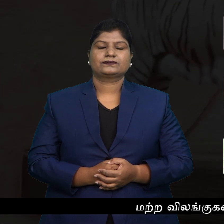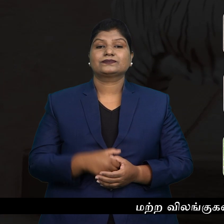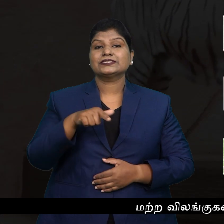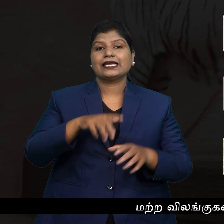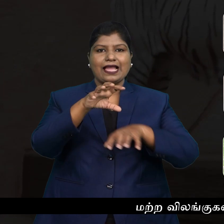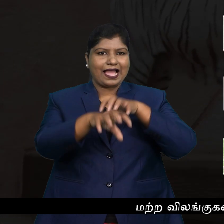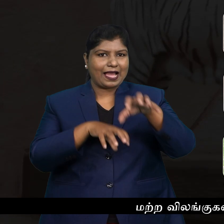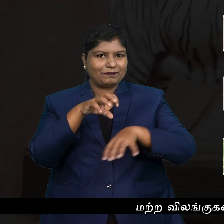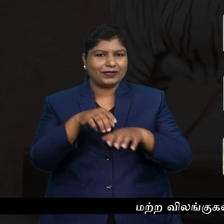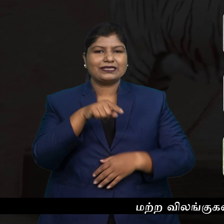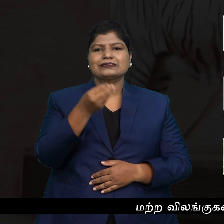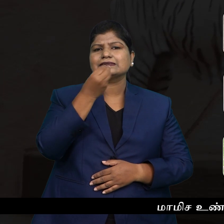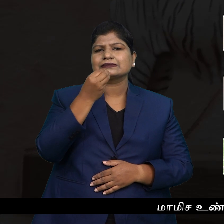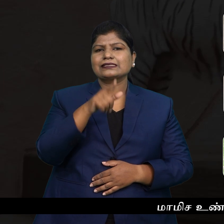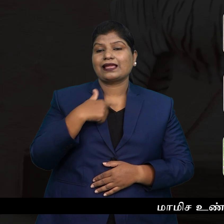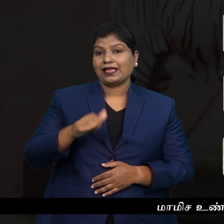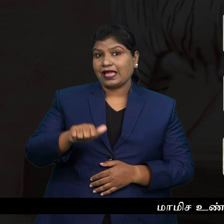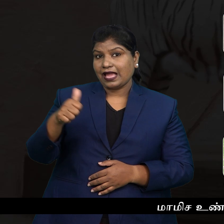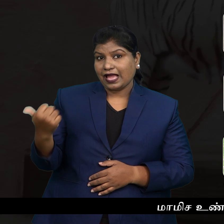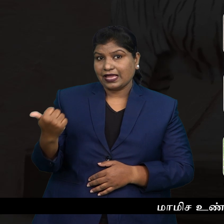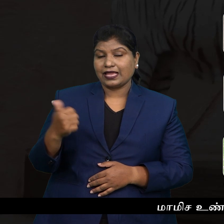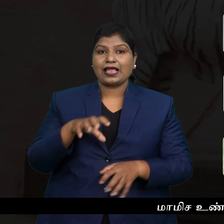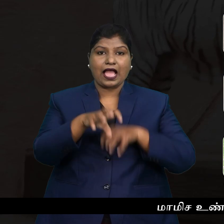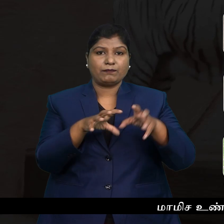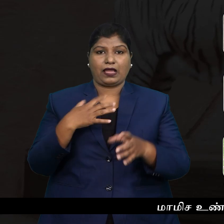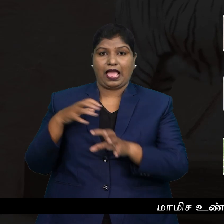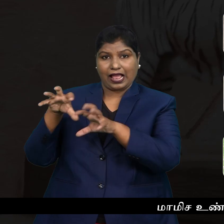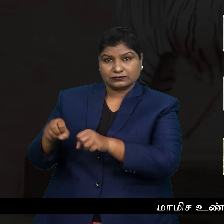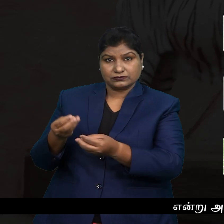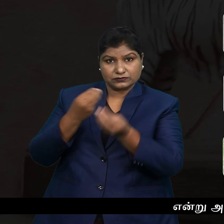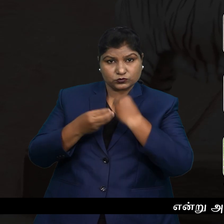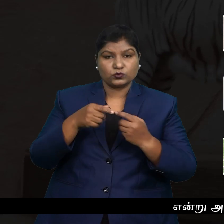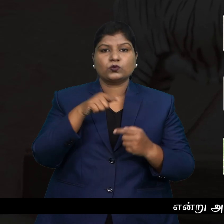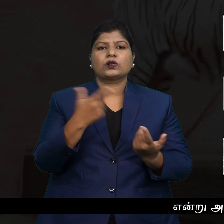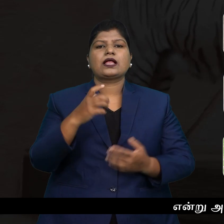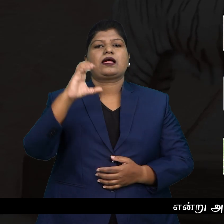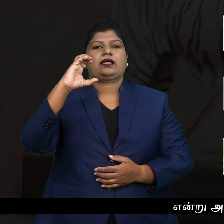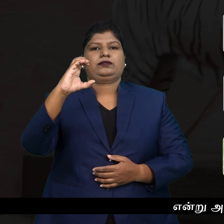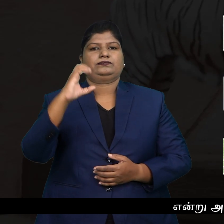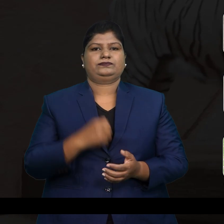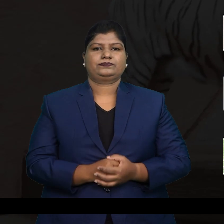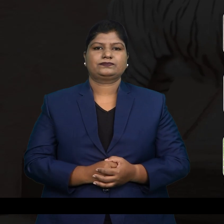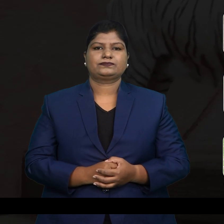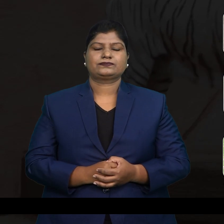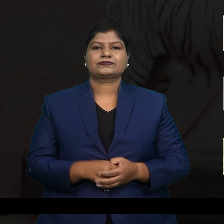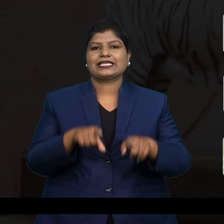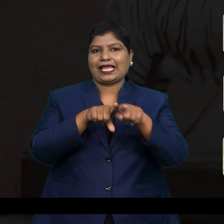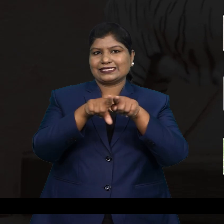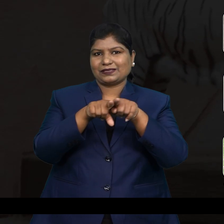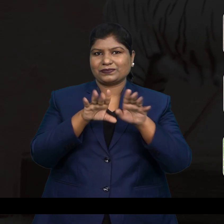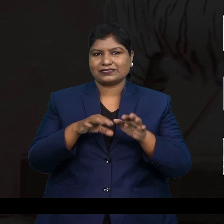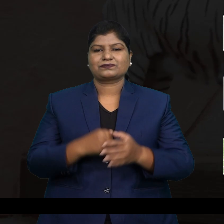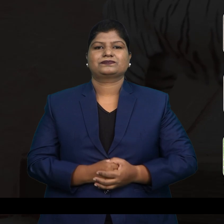மற்ற விலங்குகளை உண்ணும் விலங்குகள் மாமிச உண்ணிகள் அல்லது ஊனுண்ணிகள் என்று அழைக்கப்படுகின்றன.